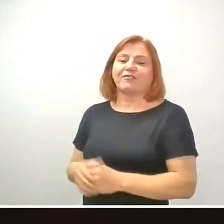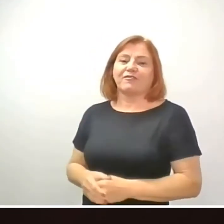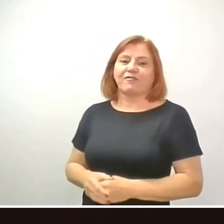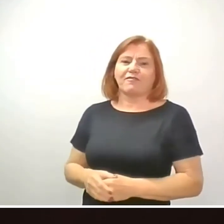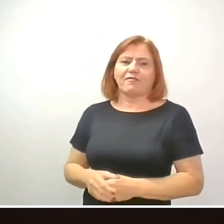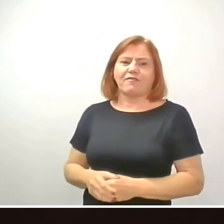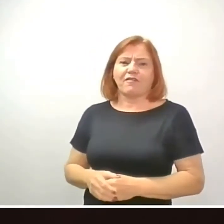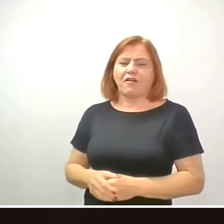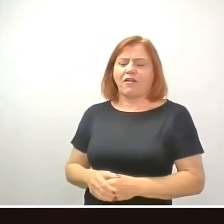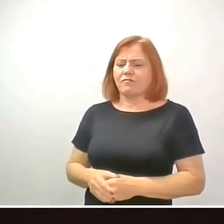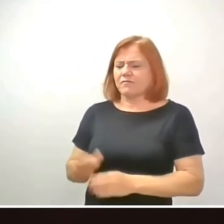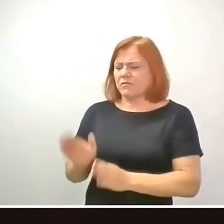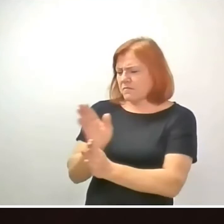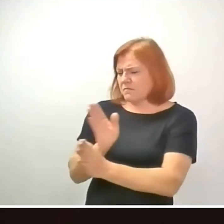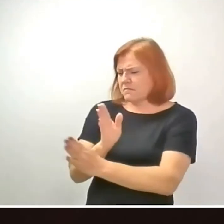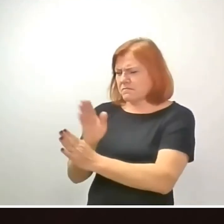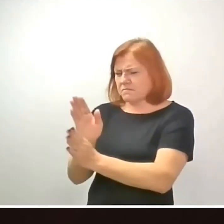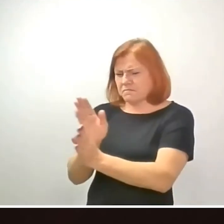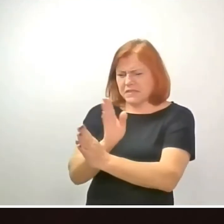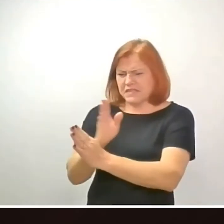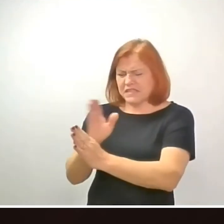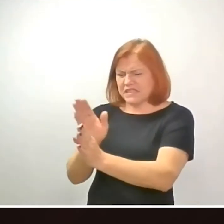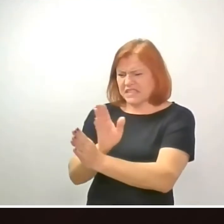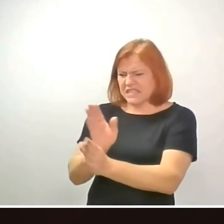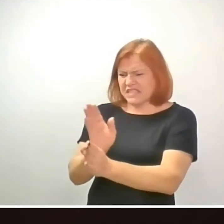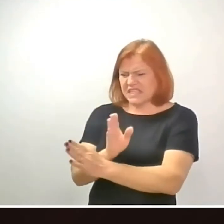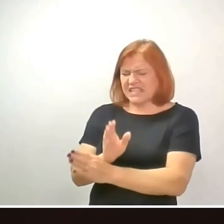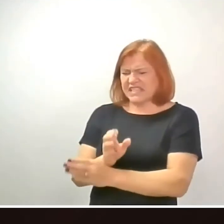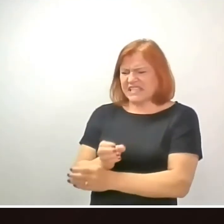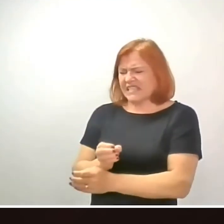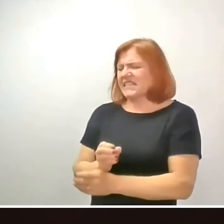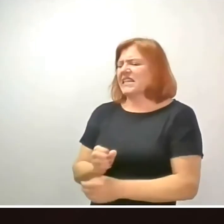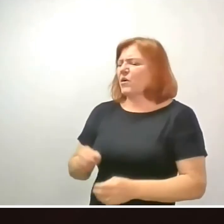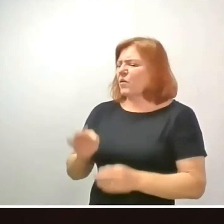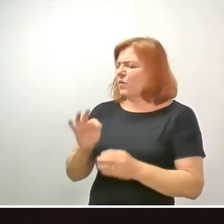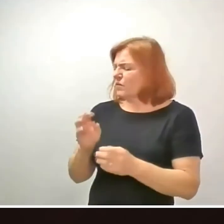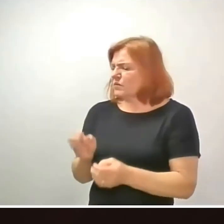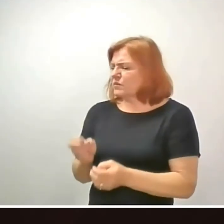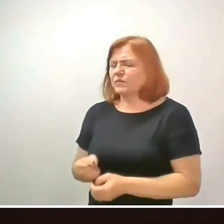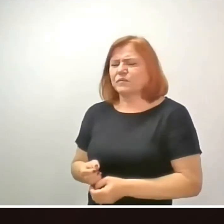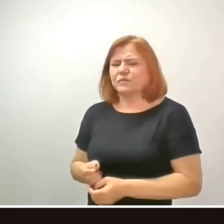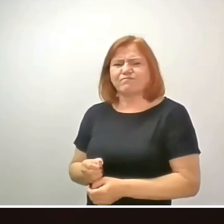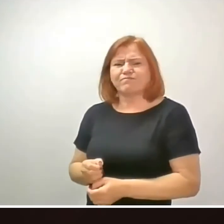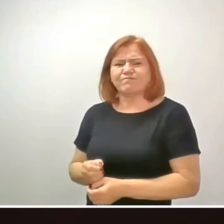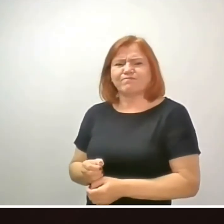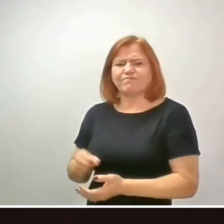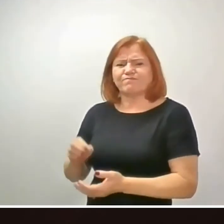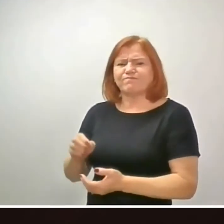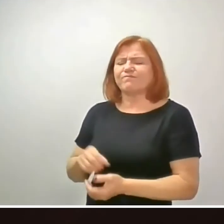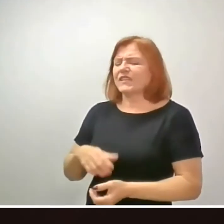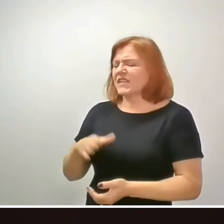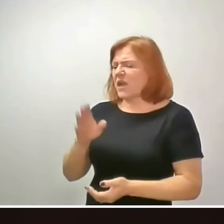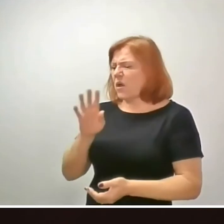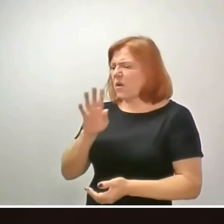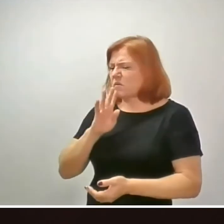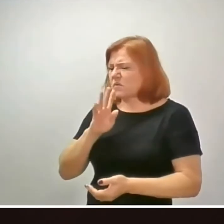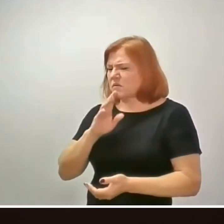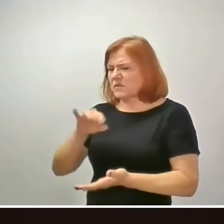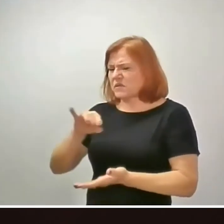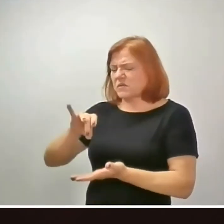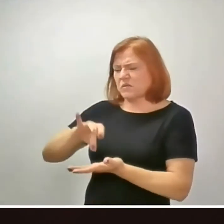toda, taxados de hereges, queimados ao vivo, queimados vivos, eles tão